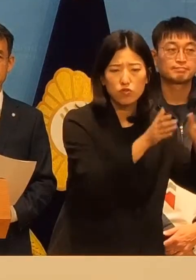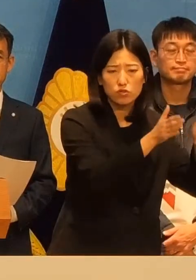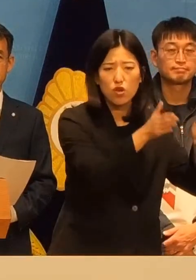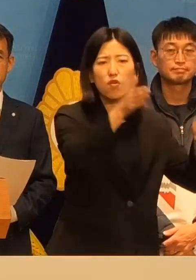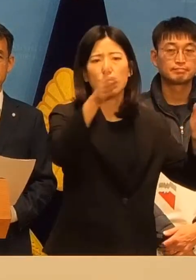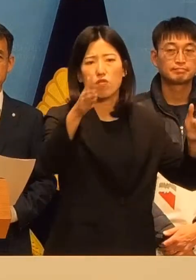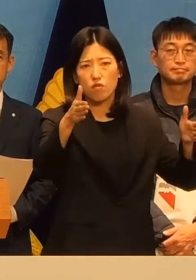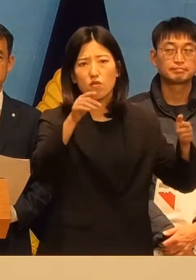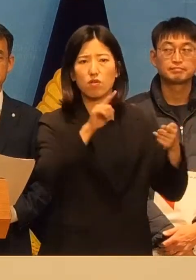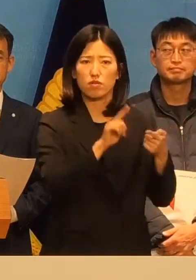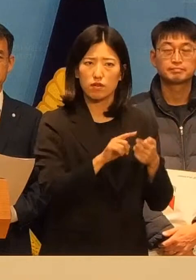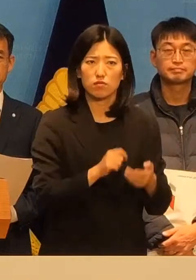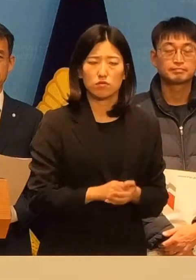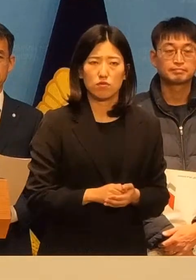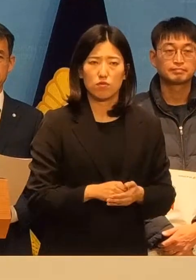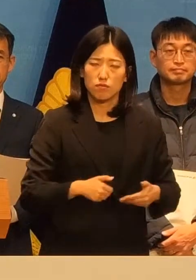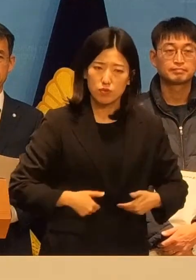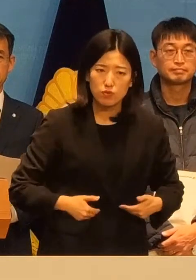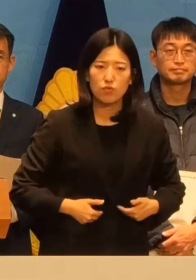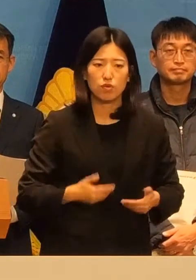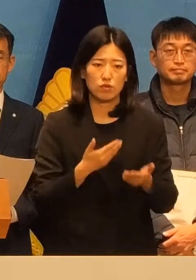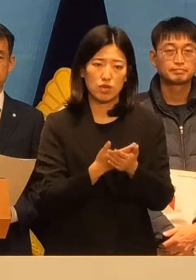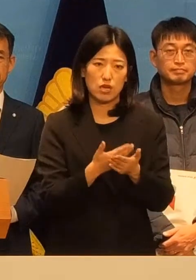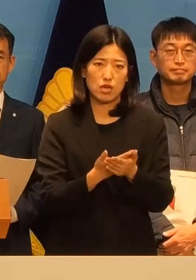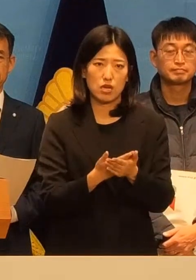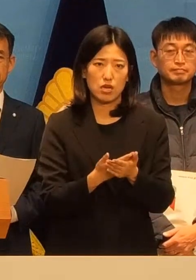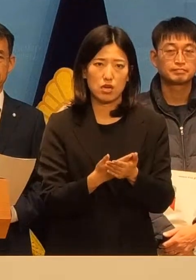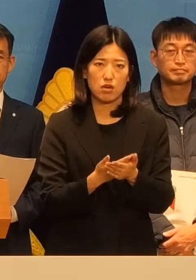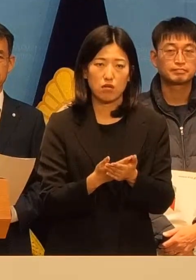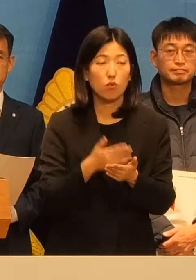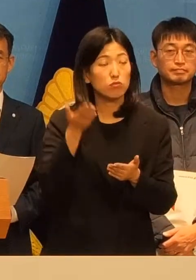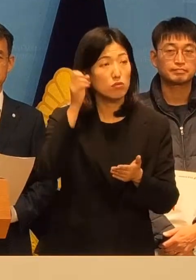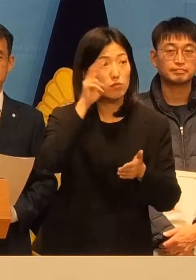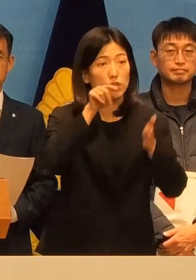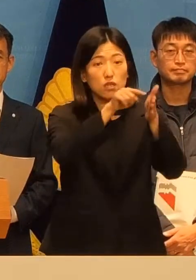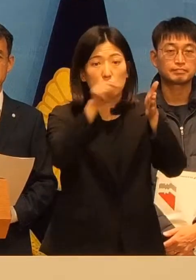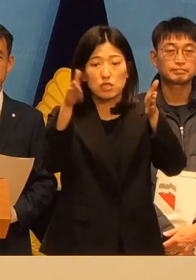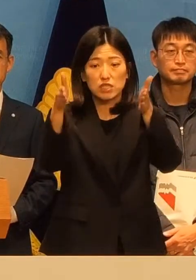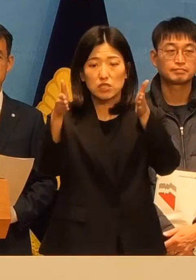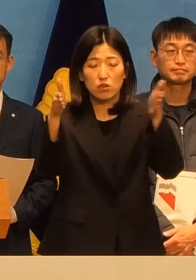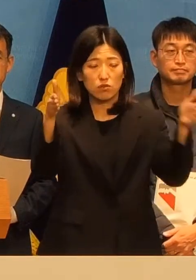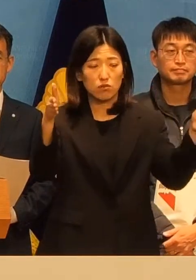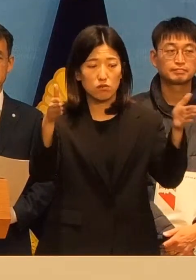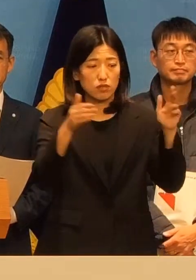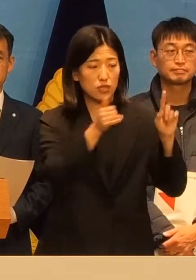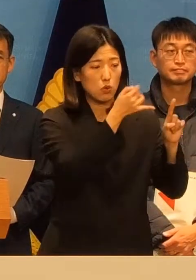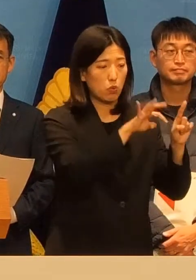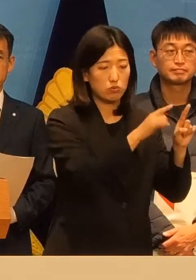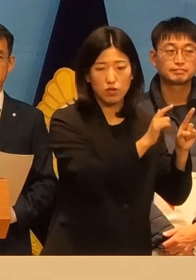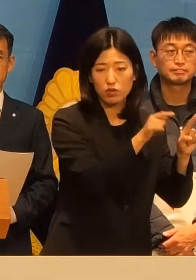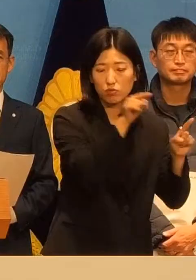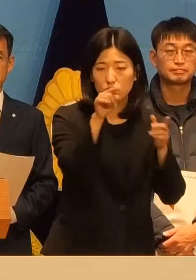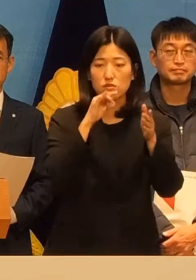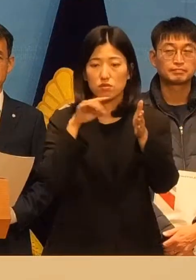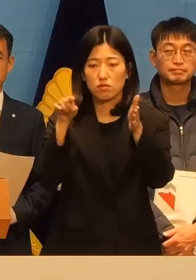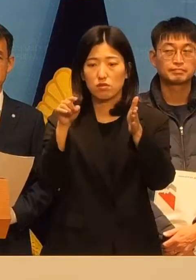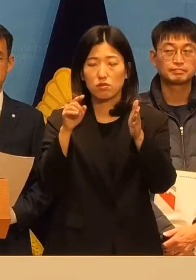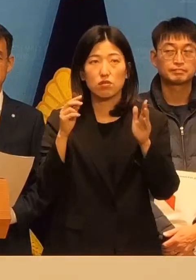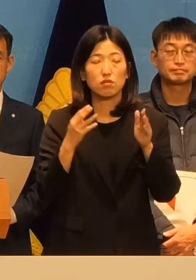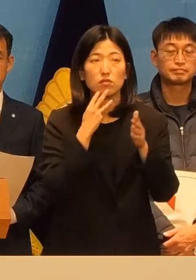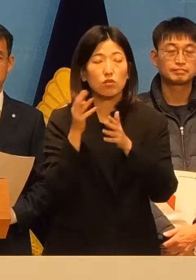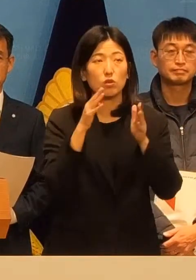관한 셔틀 증차한 예산에 대해 강력히 반대합니다. 현재 예산대로 진행된다면 경기